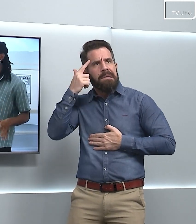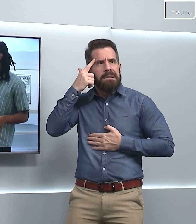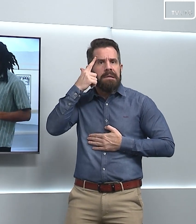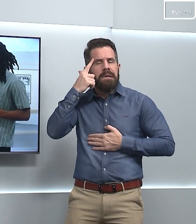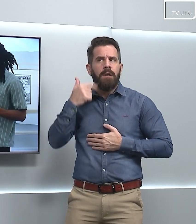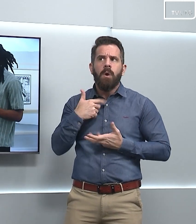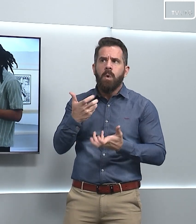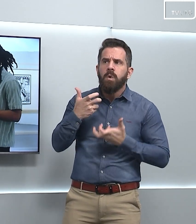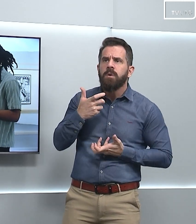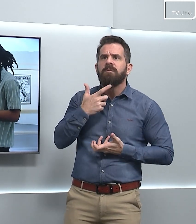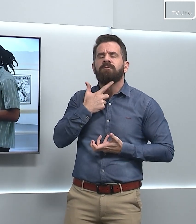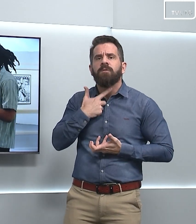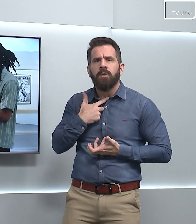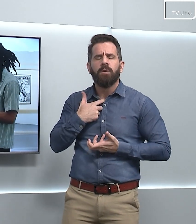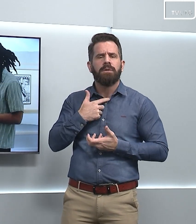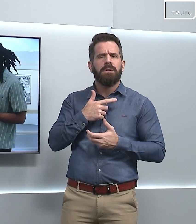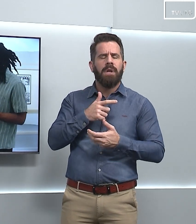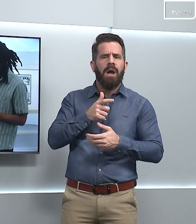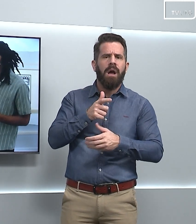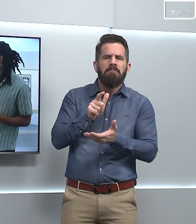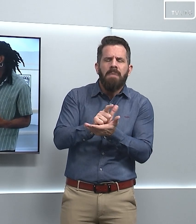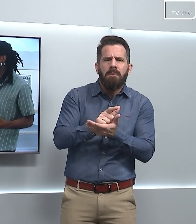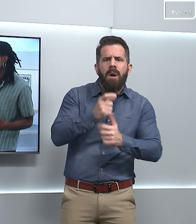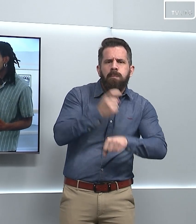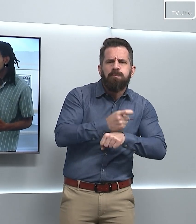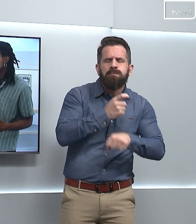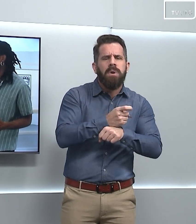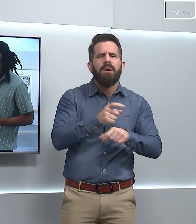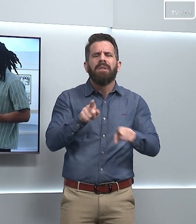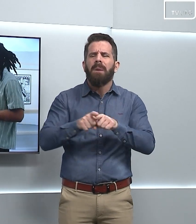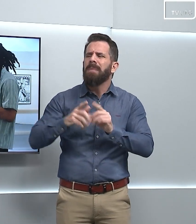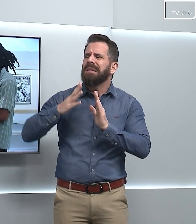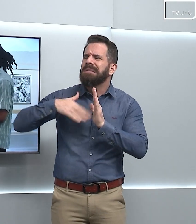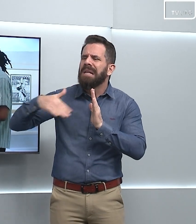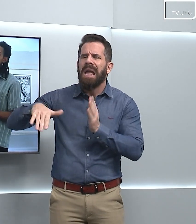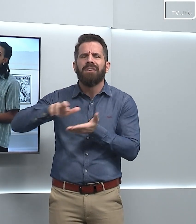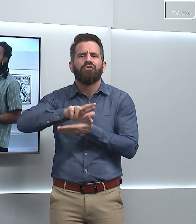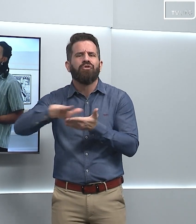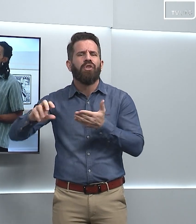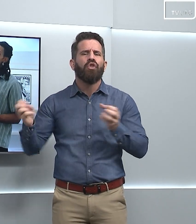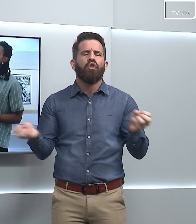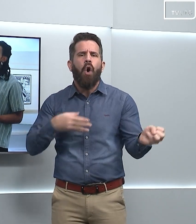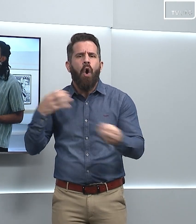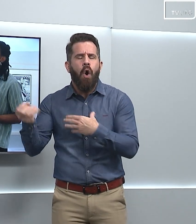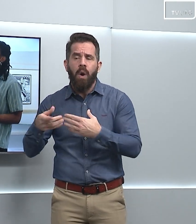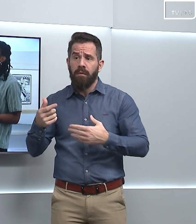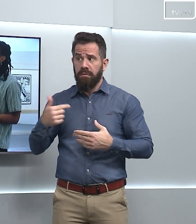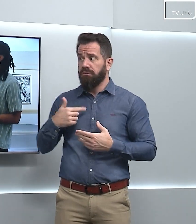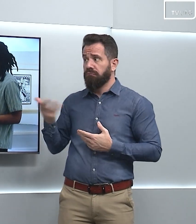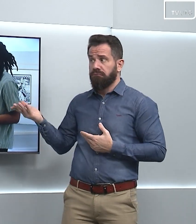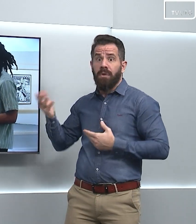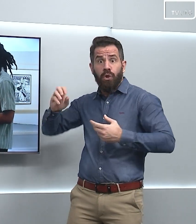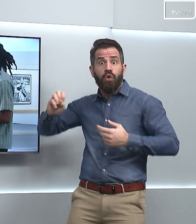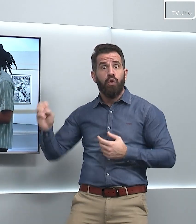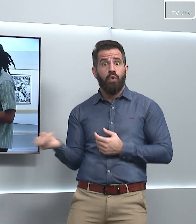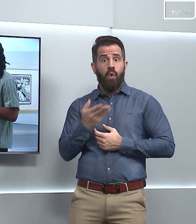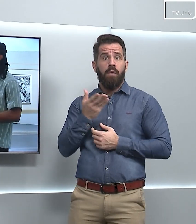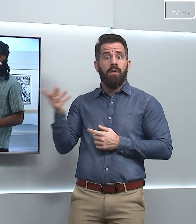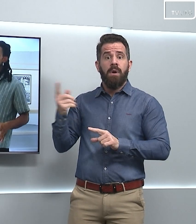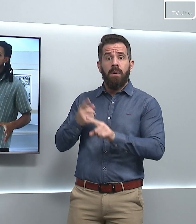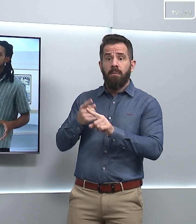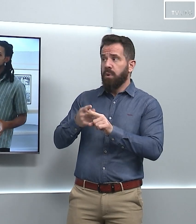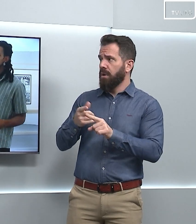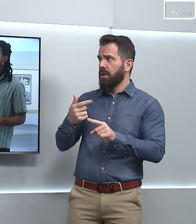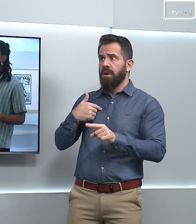de experimentar com papelão, experimentar possibilidades estéticas novas, então aqui eu estou trazendo uma coisa meio nova, assim, se parar para pensar que, tipo, eu não